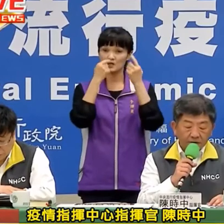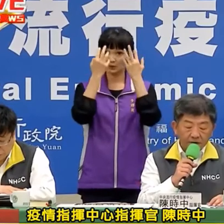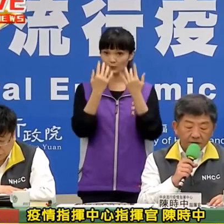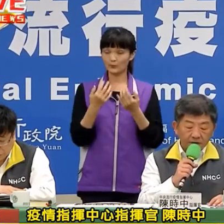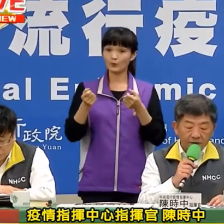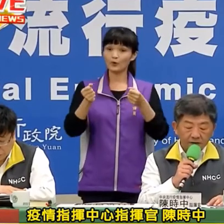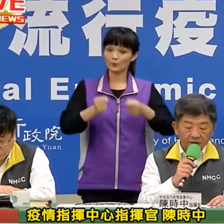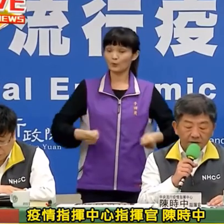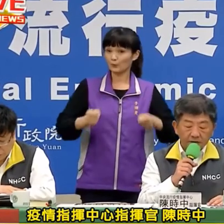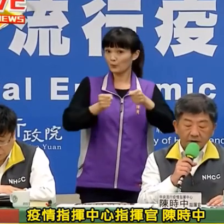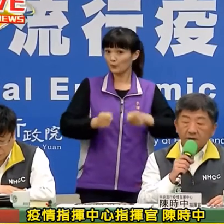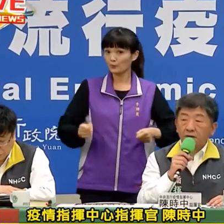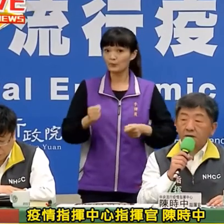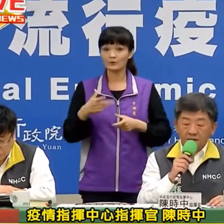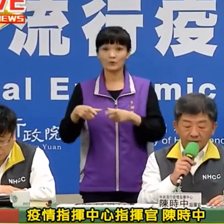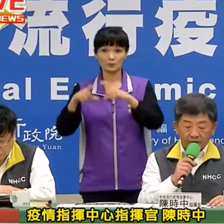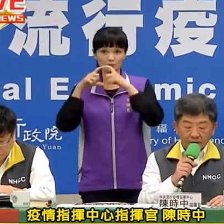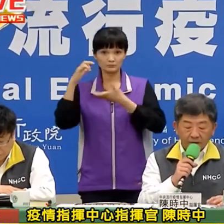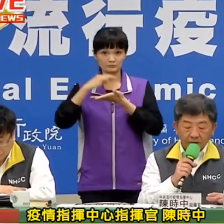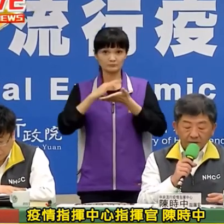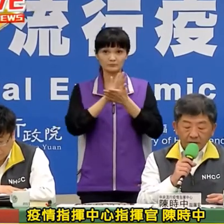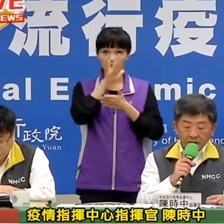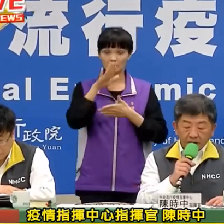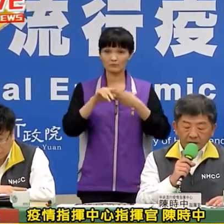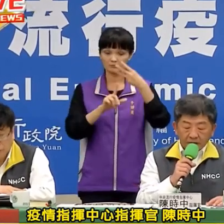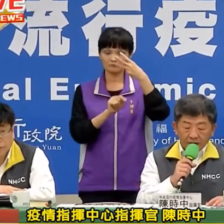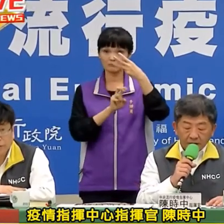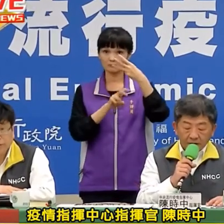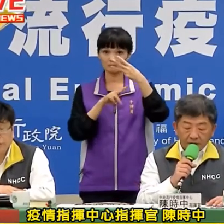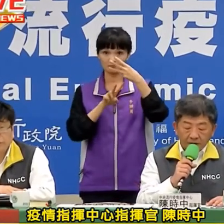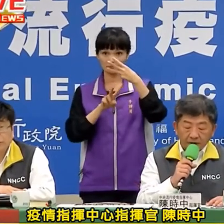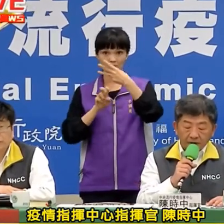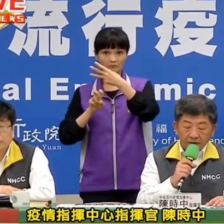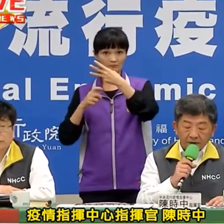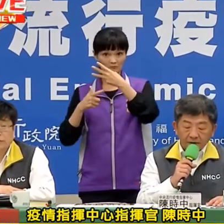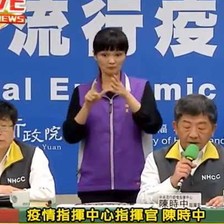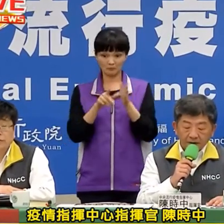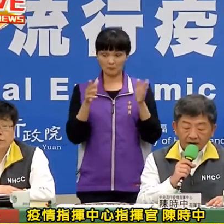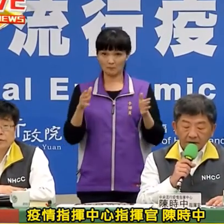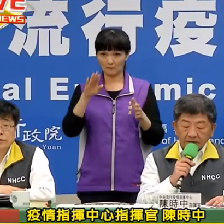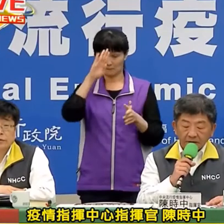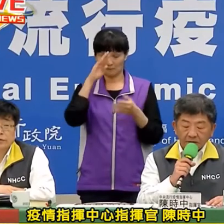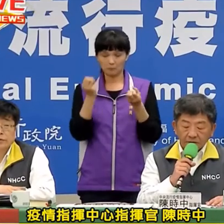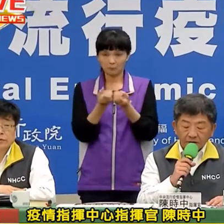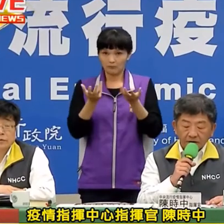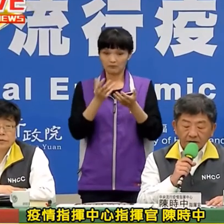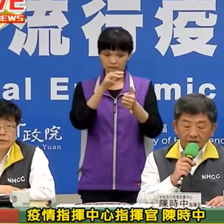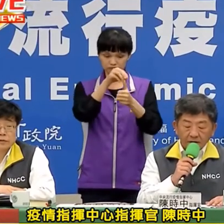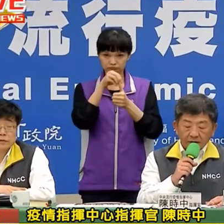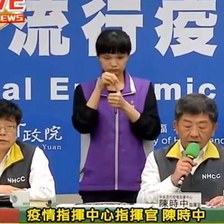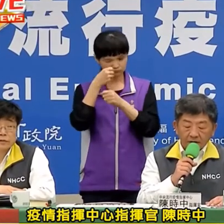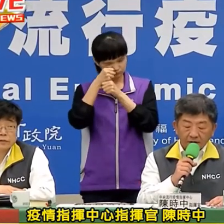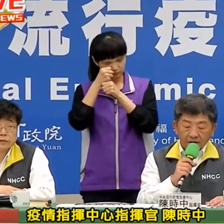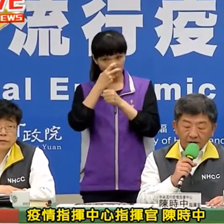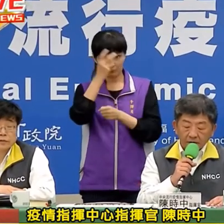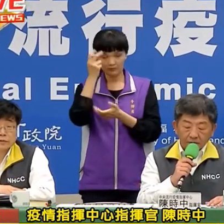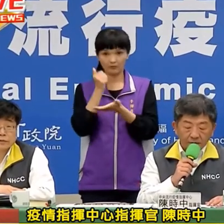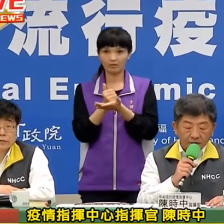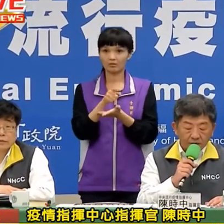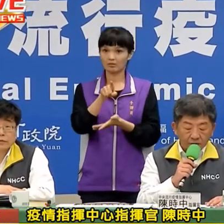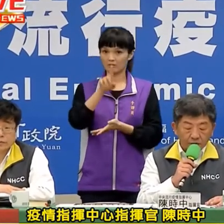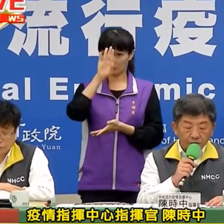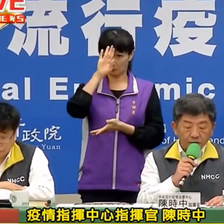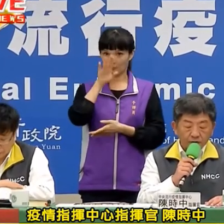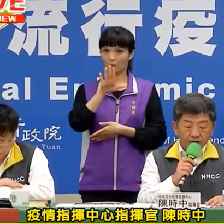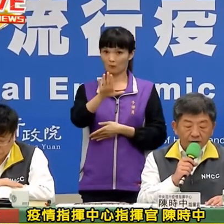后分别于3月20日及26日发病，那经过卫生单位安排采检后确诊，为一起